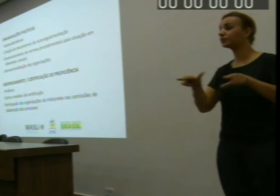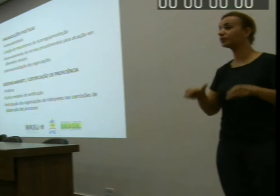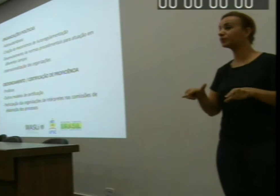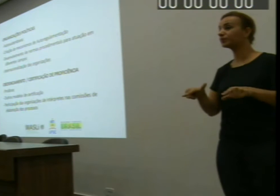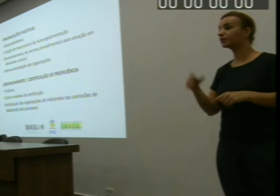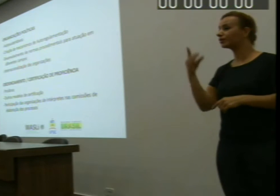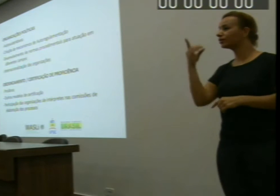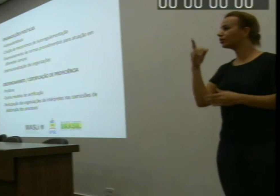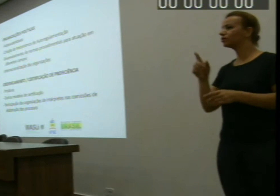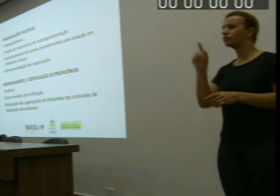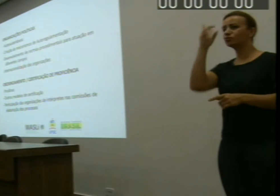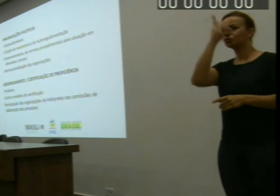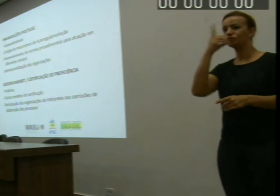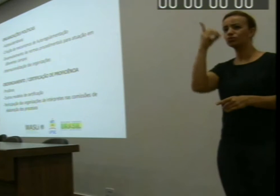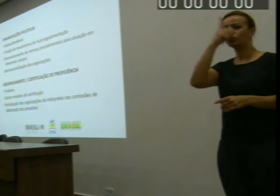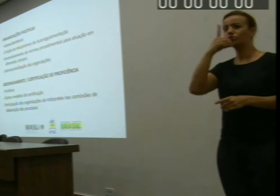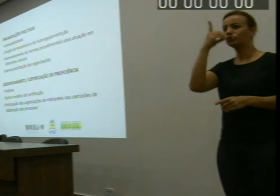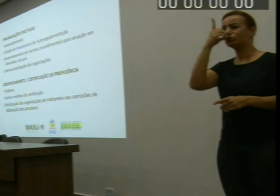pela